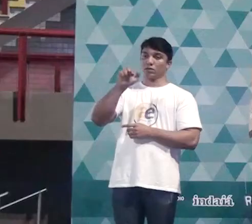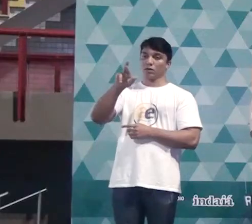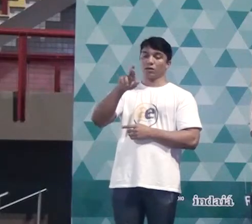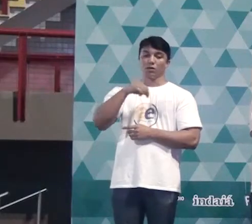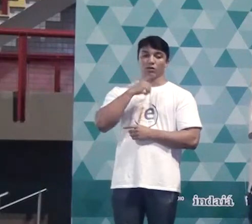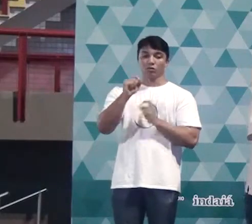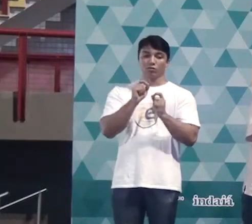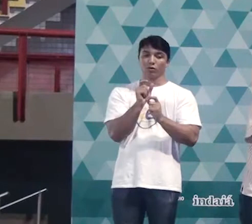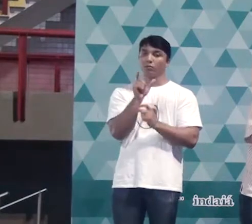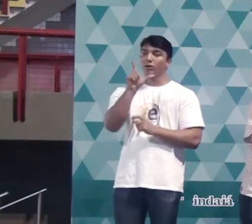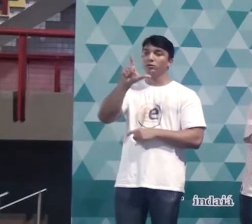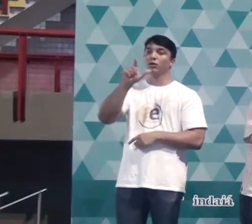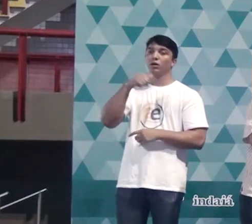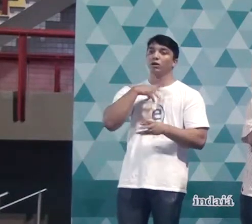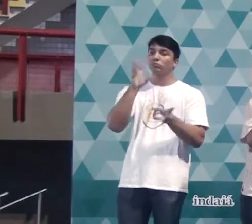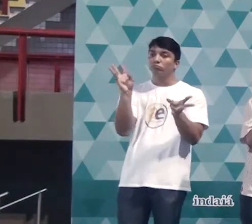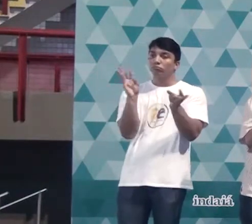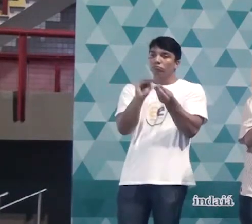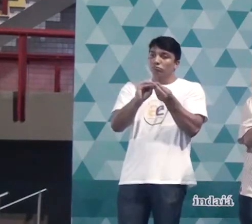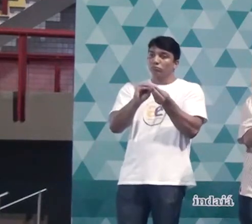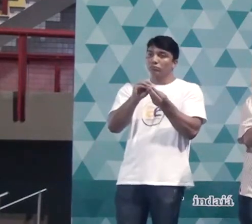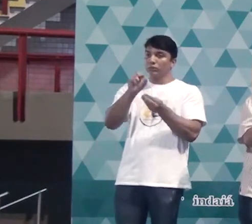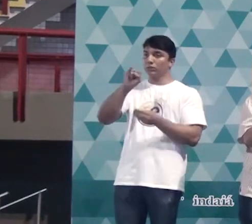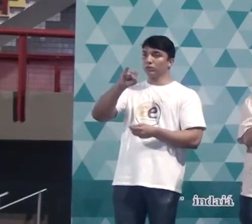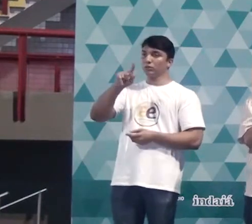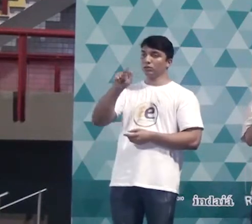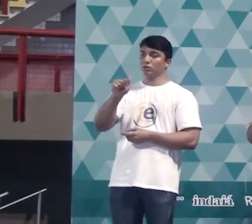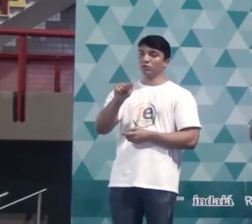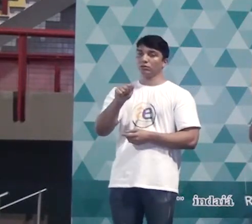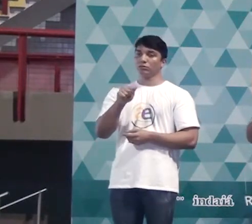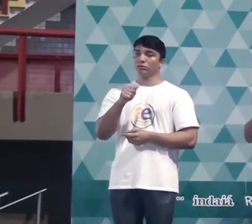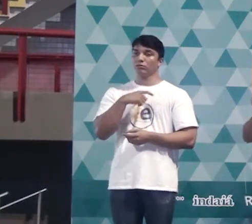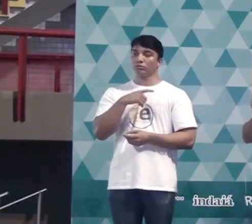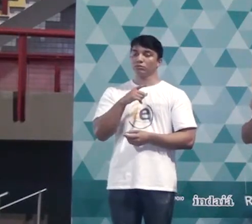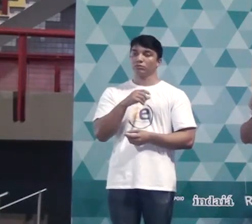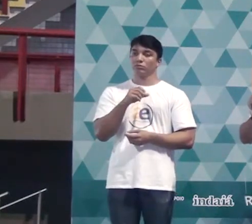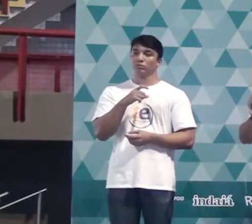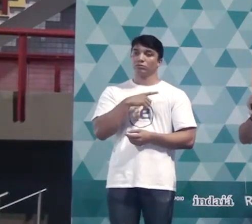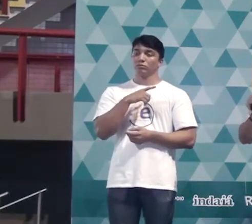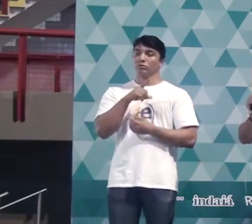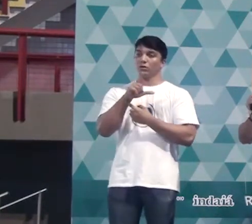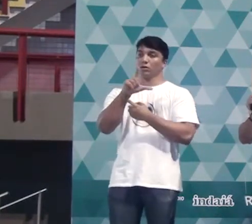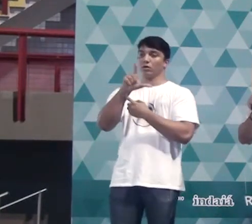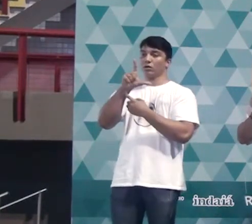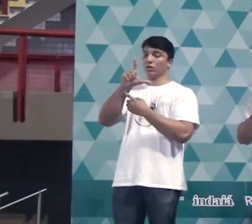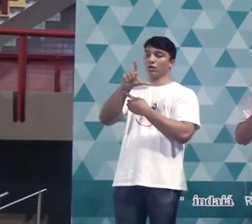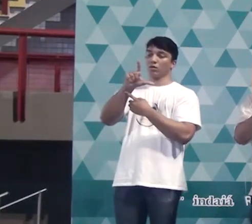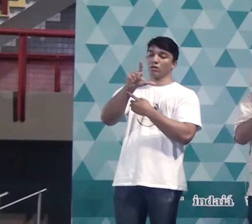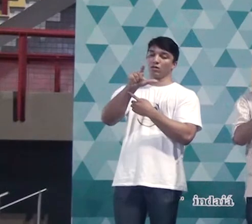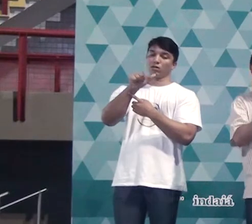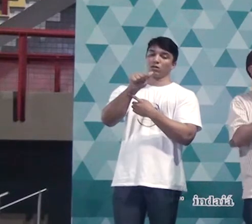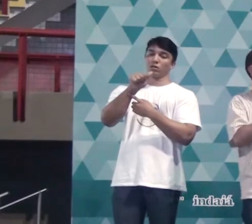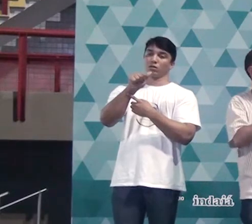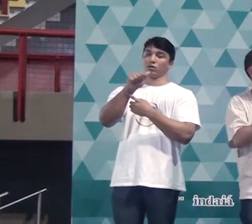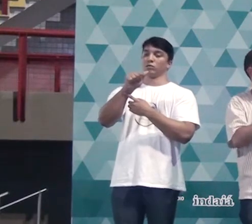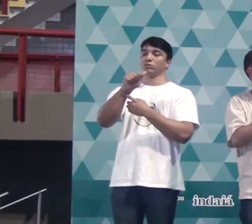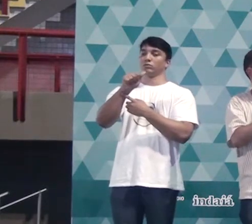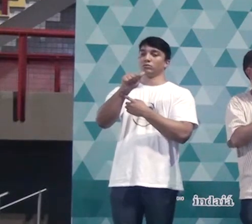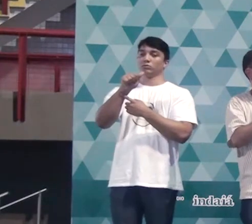é uma sigla? Sabia disso? Laser é com S, tá? Ou com Z é